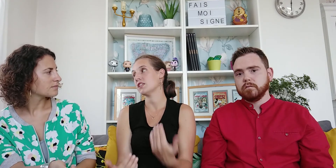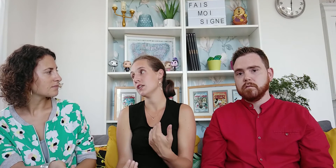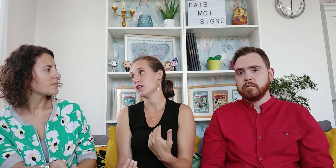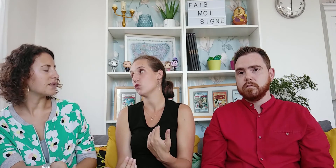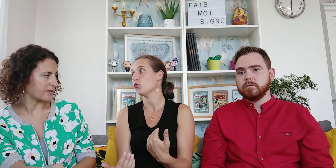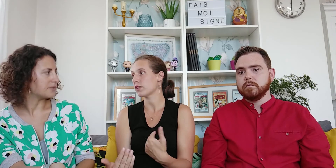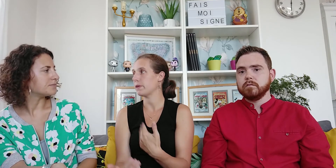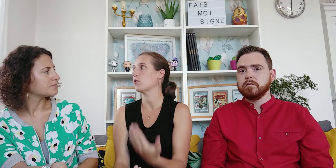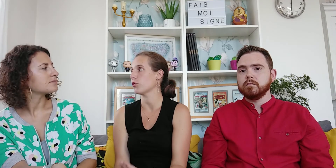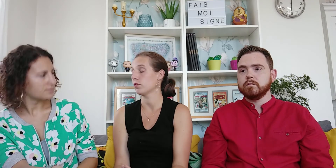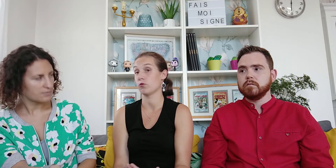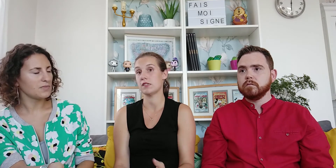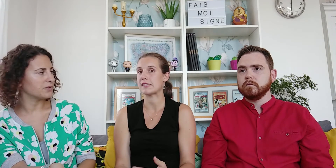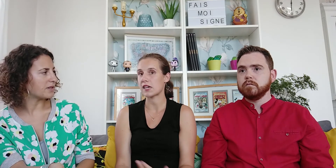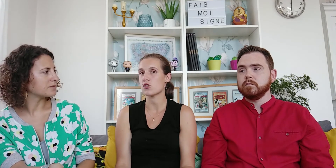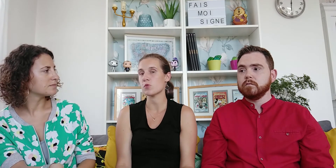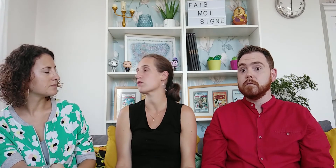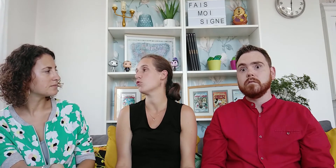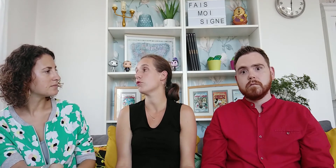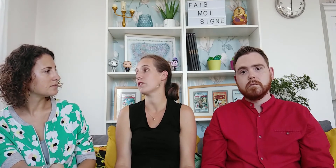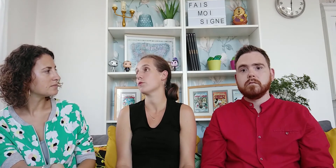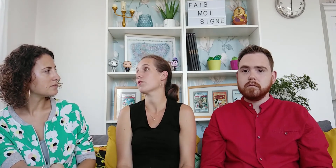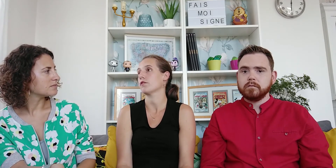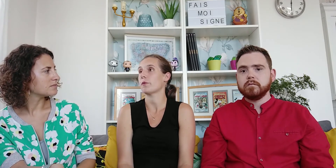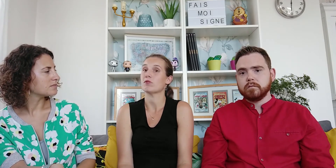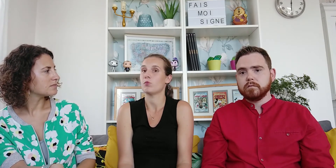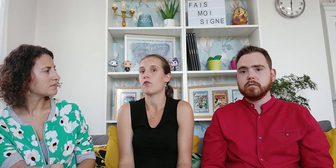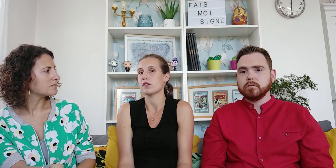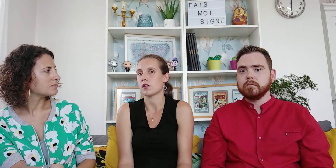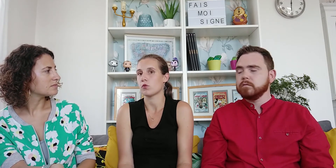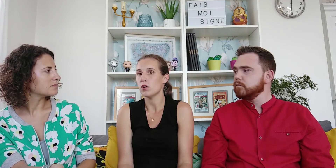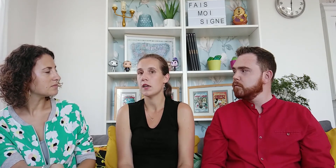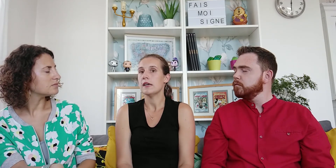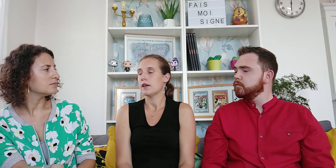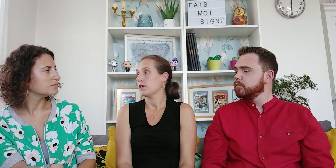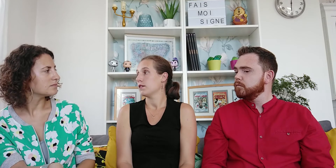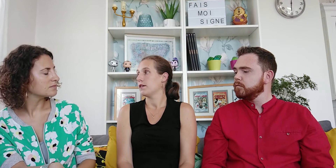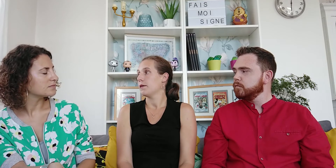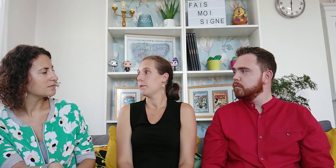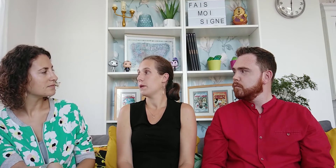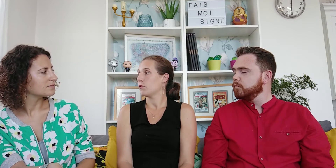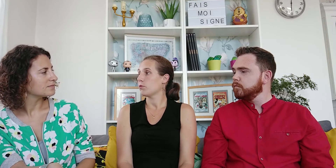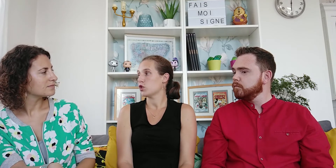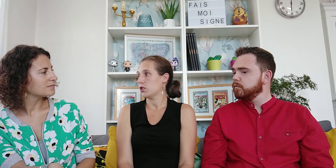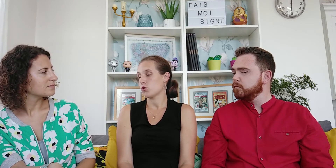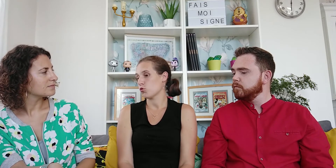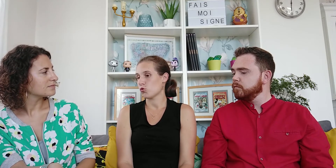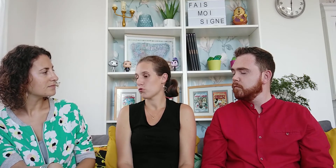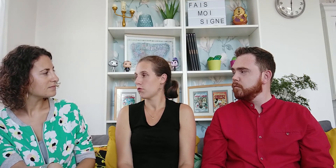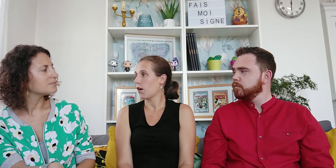moitié et nous, on a payé l'autre. Donc c'est une sacrée chance parce que du coup, effectivement, c'est une formation qui peut avoir un certain coût. Mais ouais, moi j'ai été chanceuse sur ce